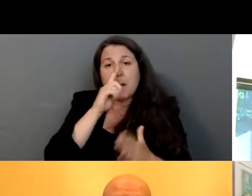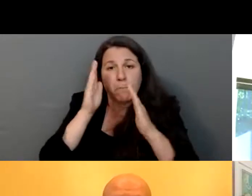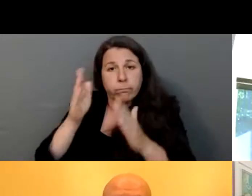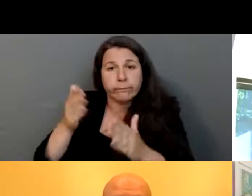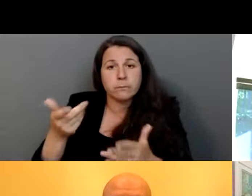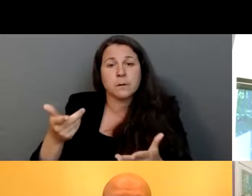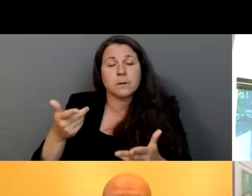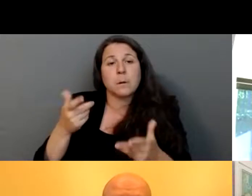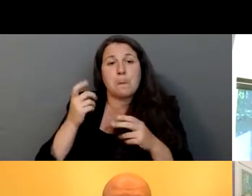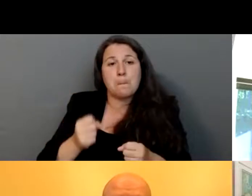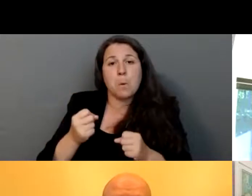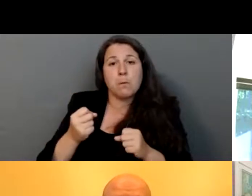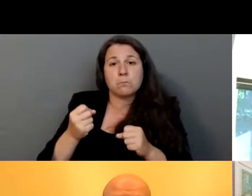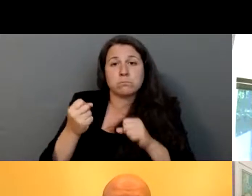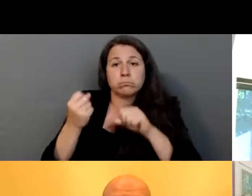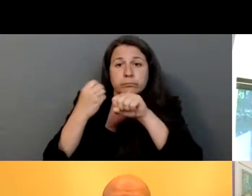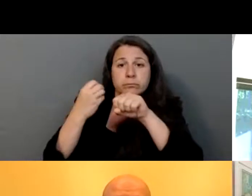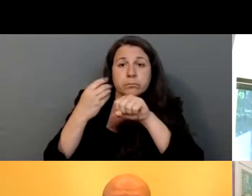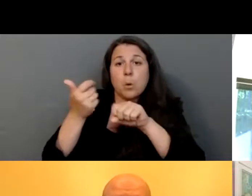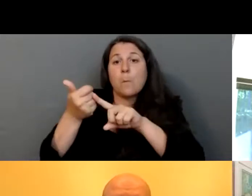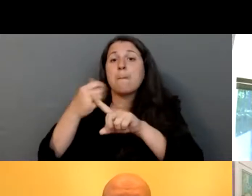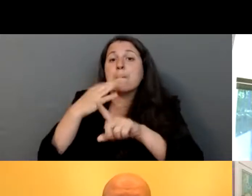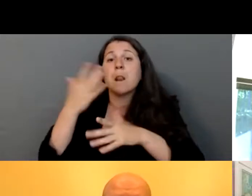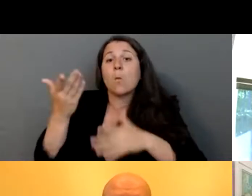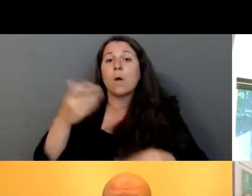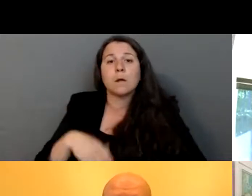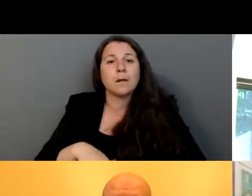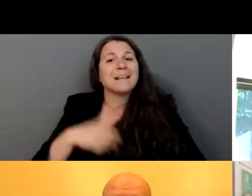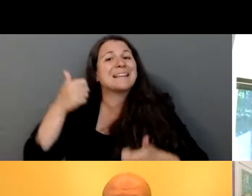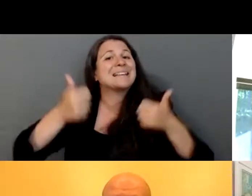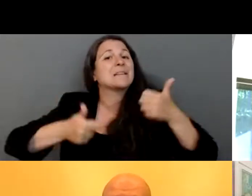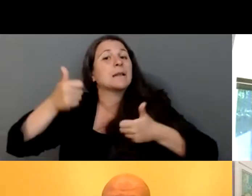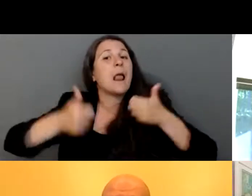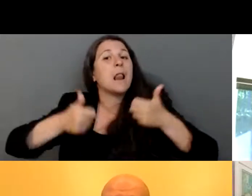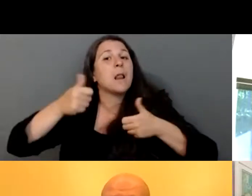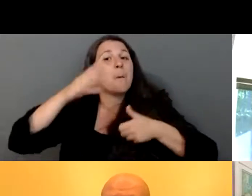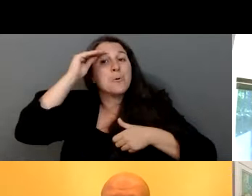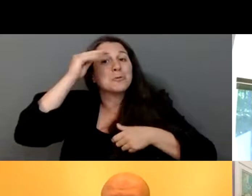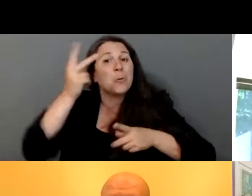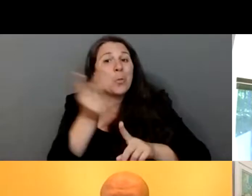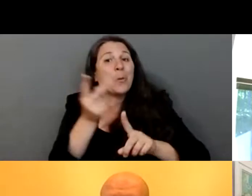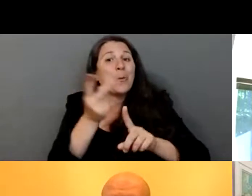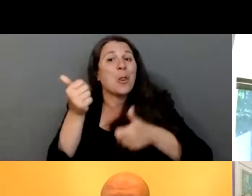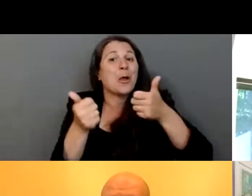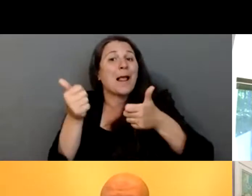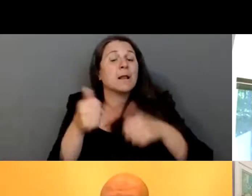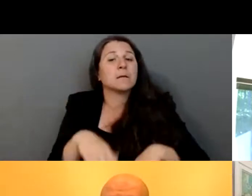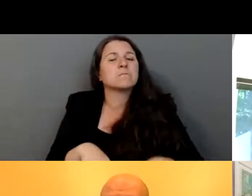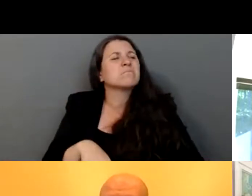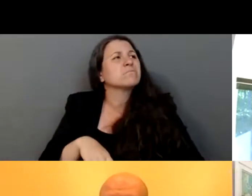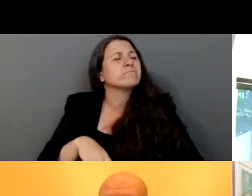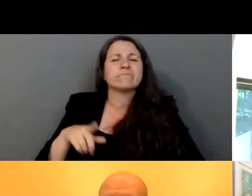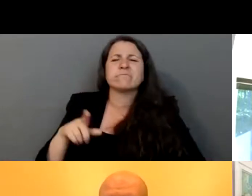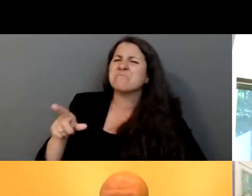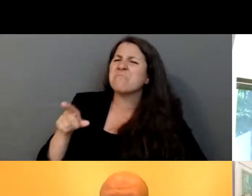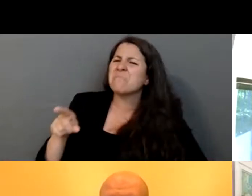un petit feedback de ce que c'est qu'il a dit, là. Lequel? Vous parlez? Il y a deux messieurs qui ont parlé. Bien, celui qui avait,